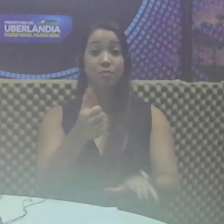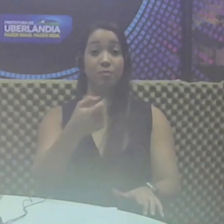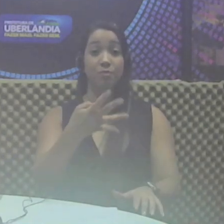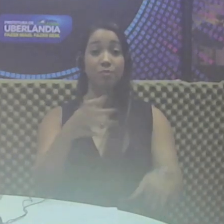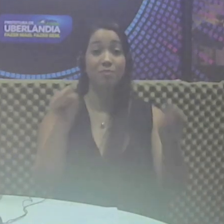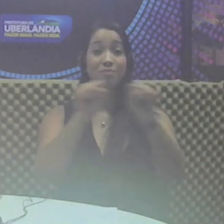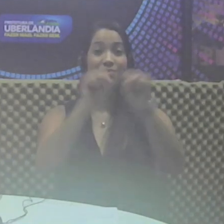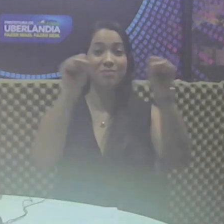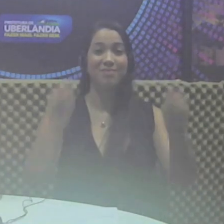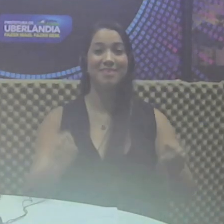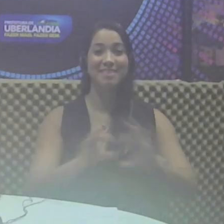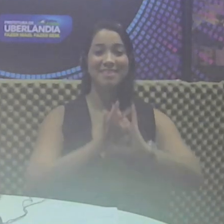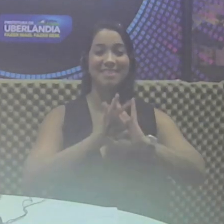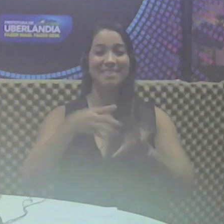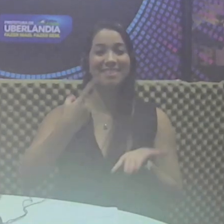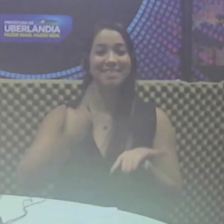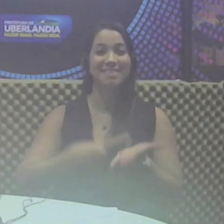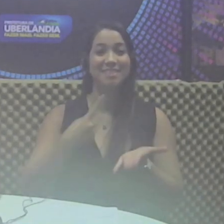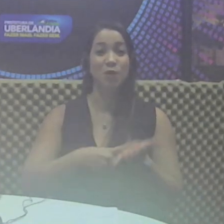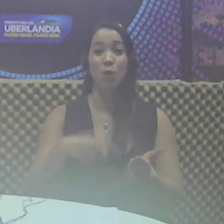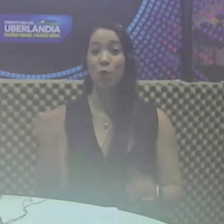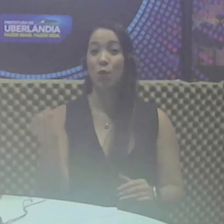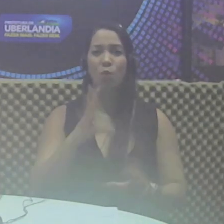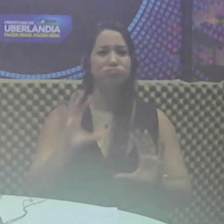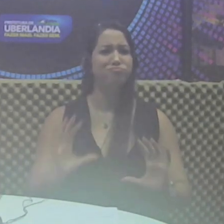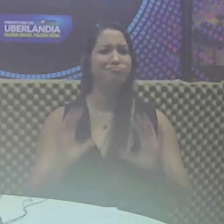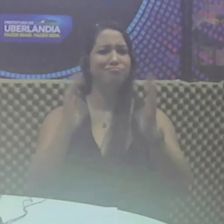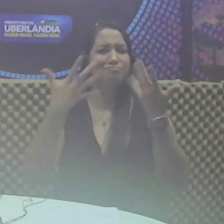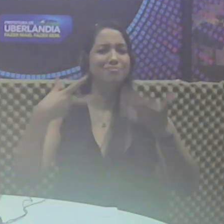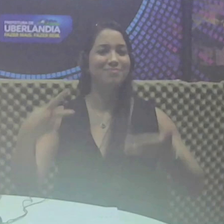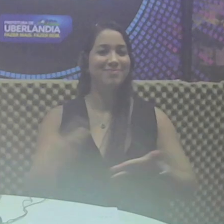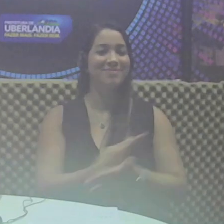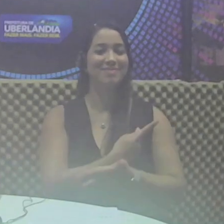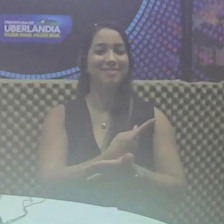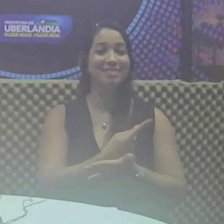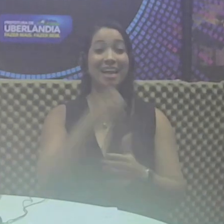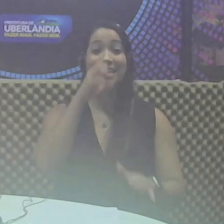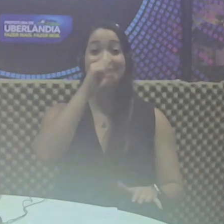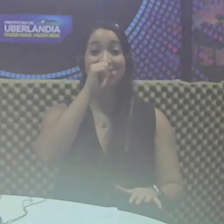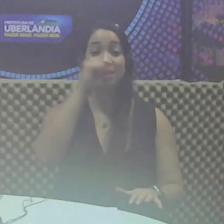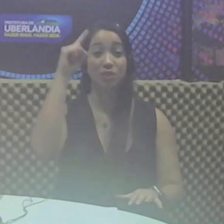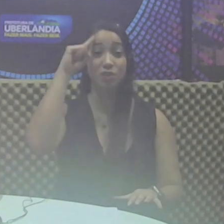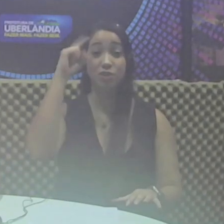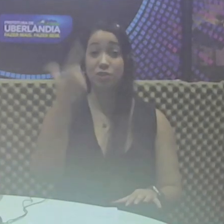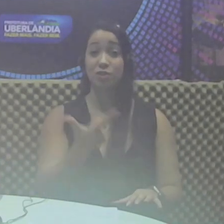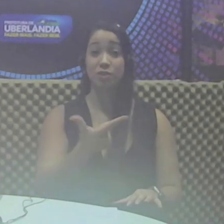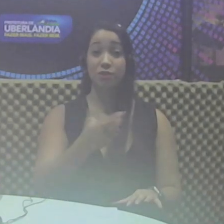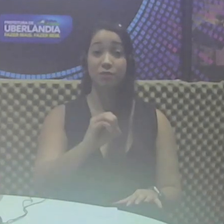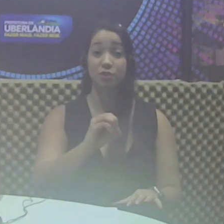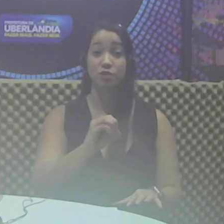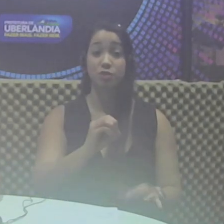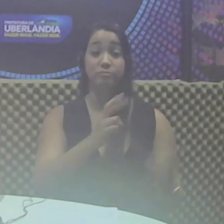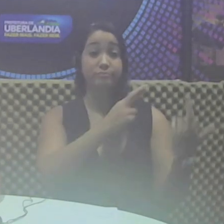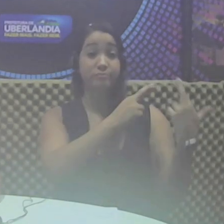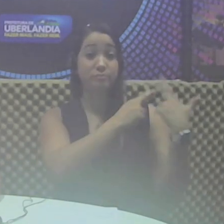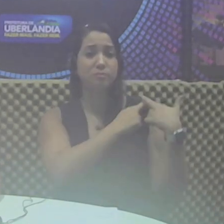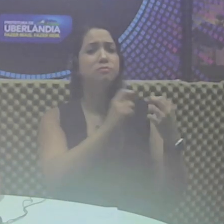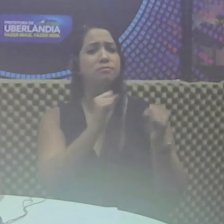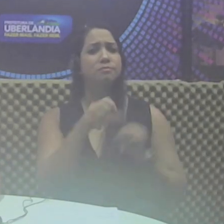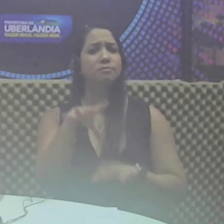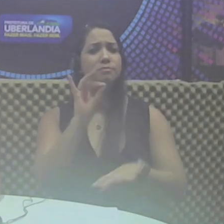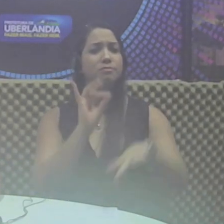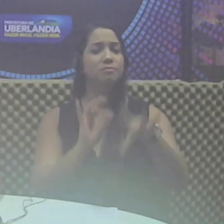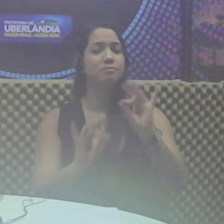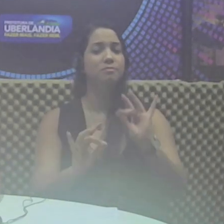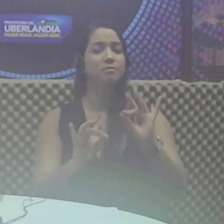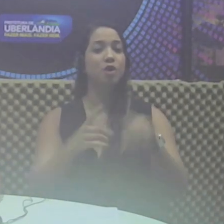está disponível para agendamento no novo mutirão, que será realizado neste sábado, dia 20. Os responsáveis podem